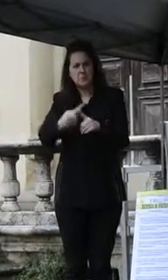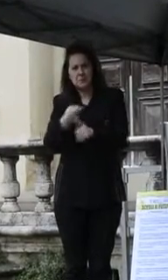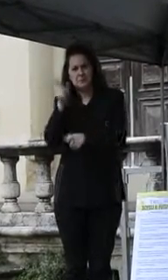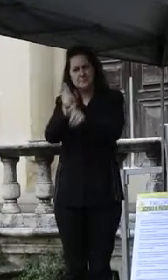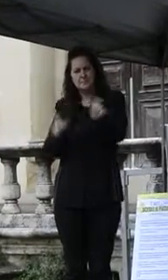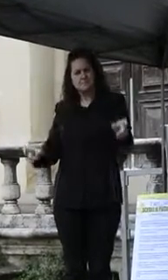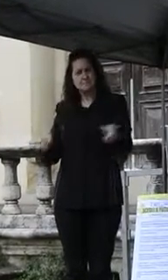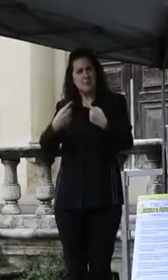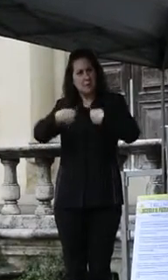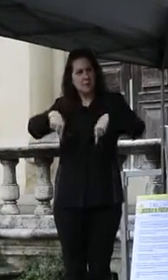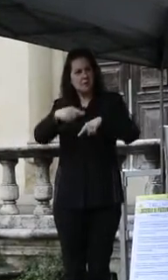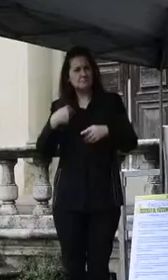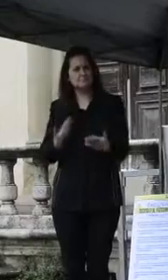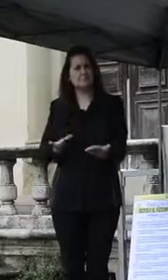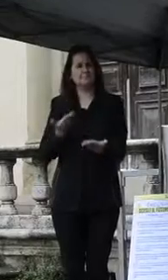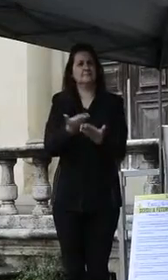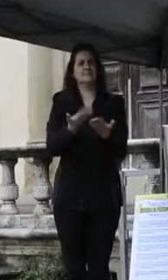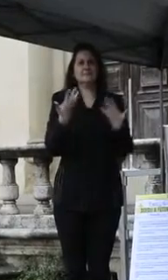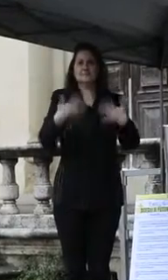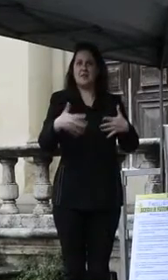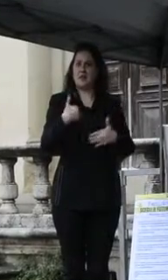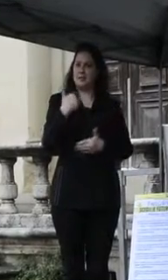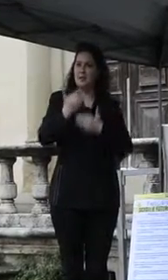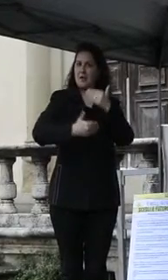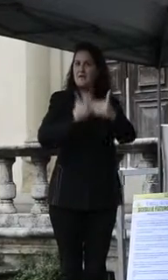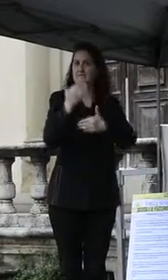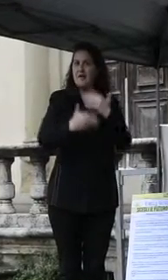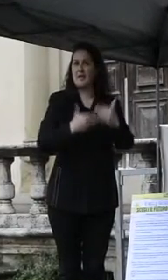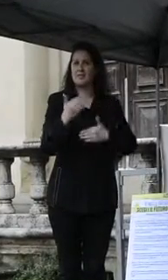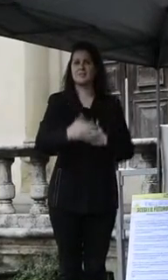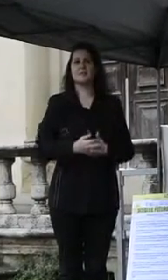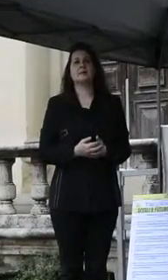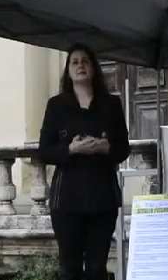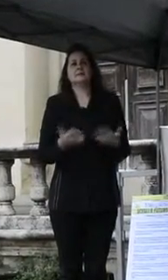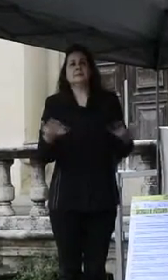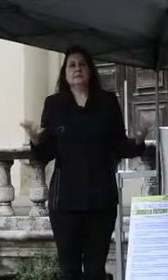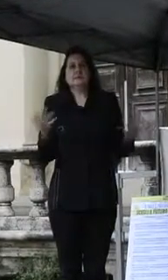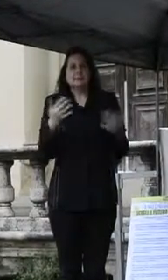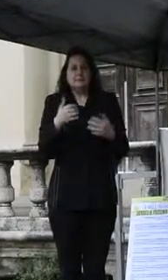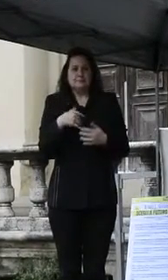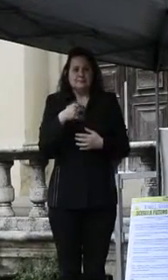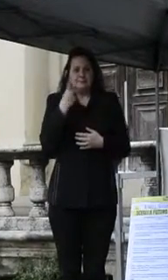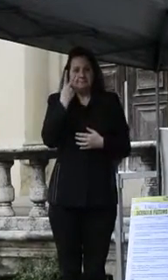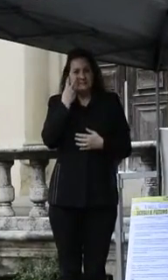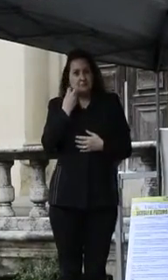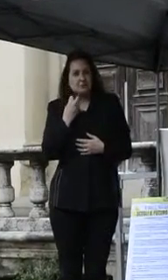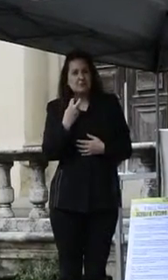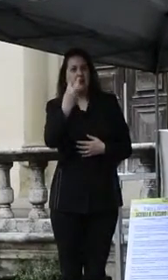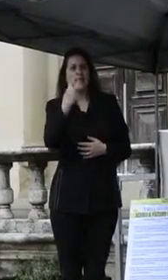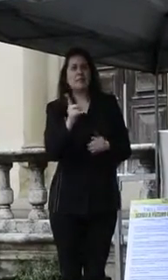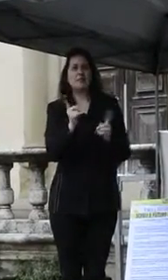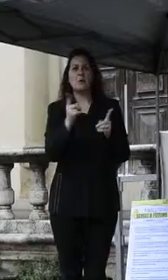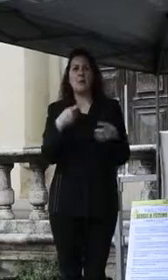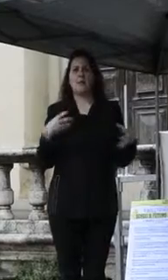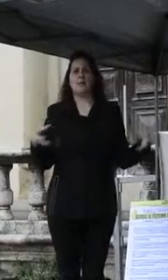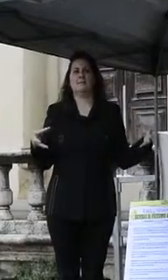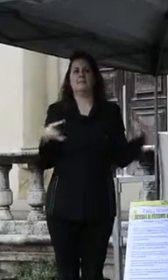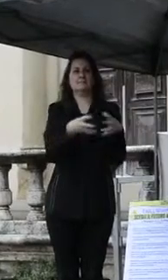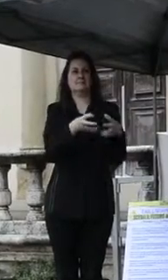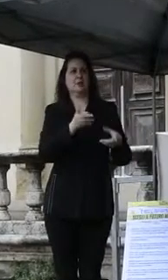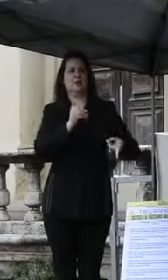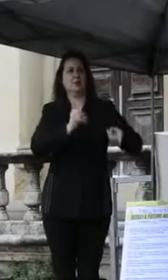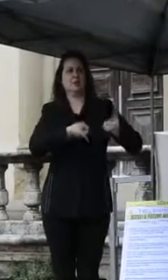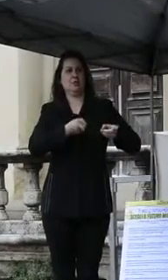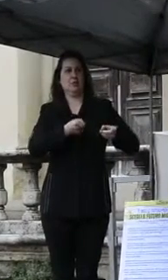hanno portato avanti in modo veramente egregio. Purtroppo si sono trovati davanti un partito dominante di questa